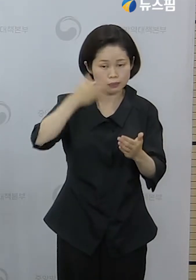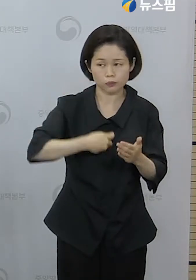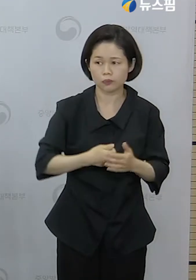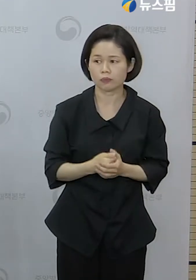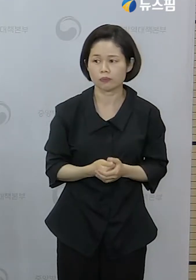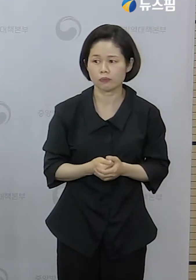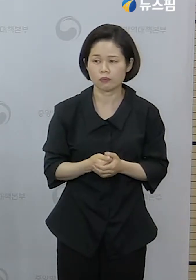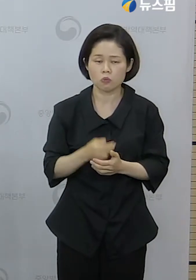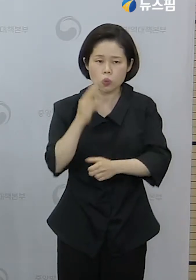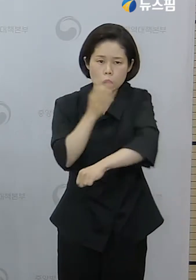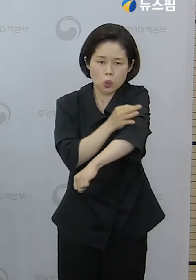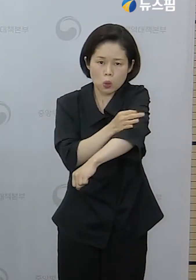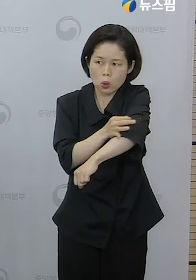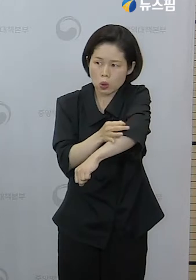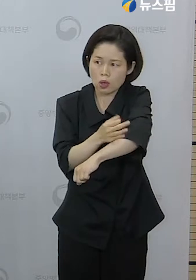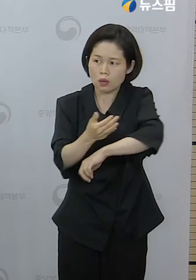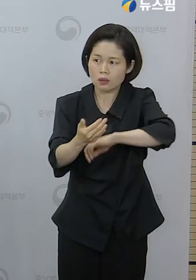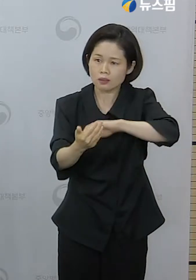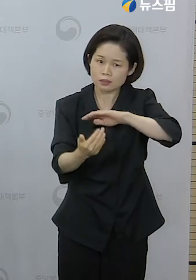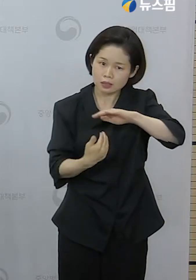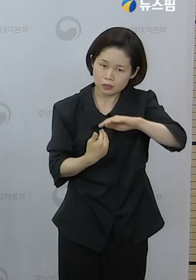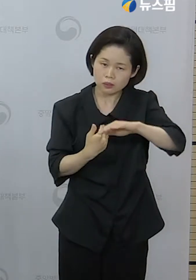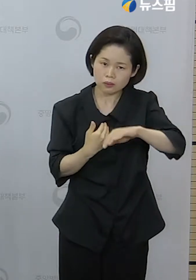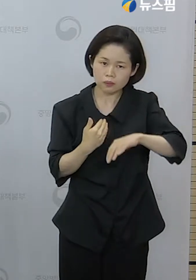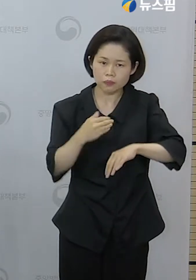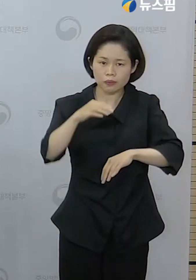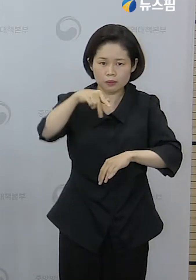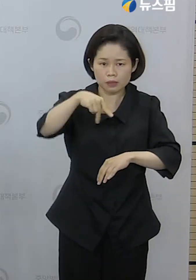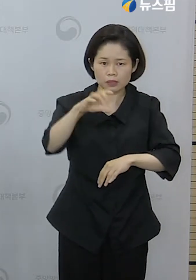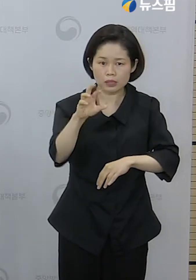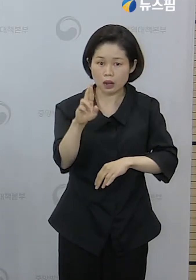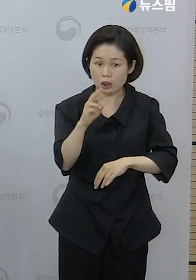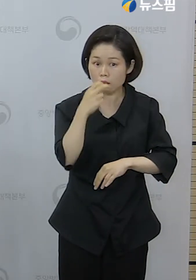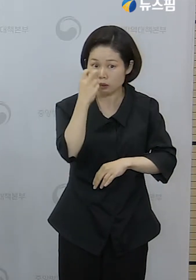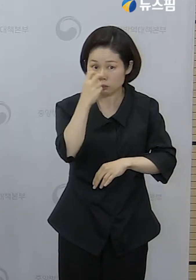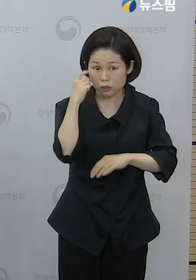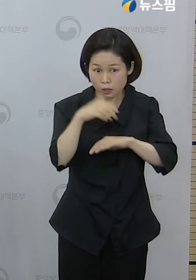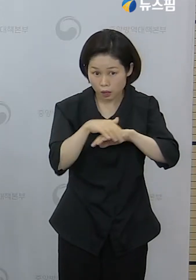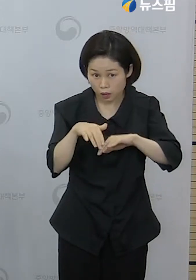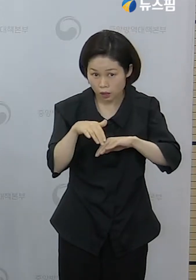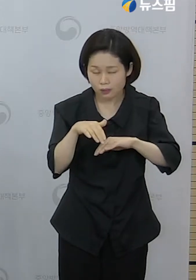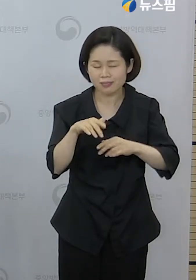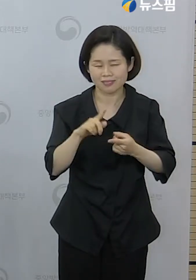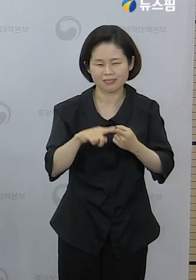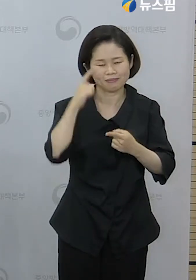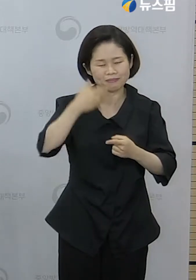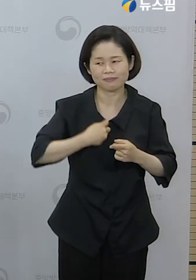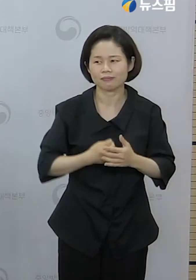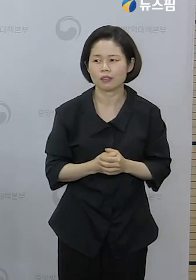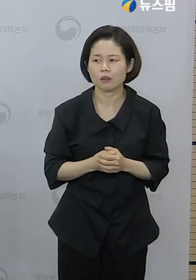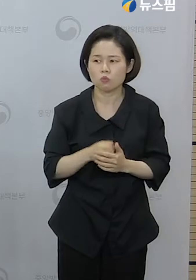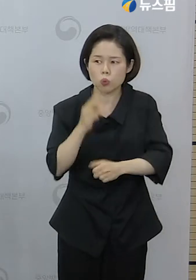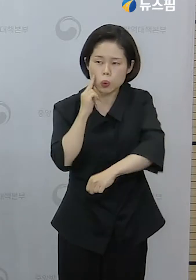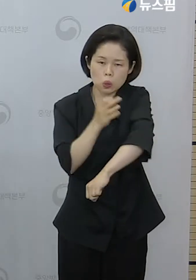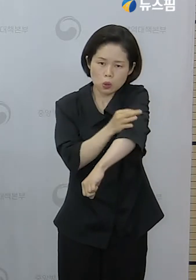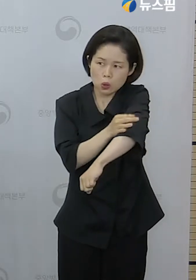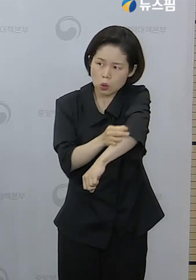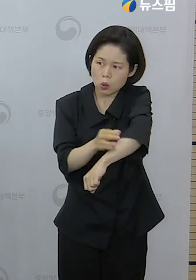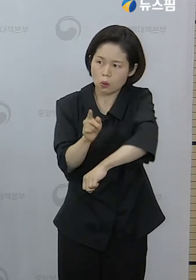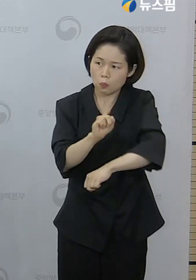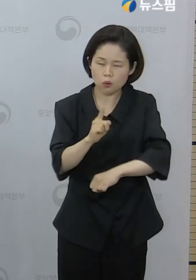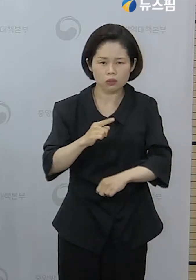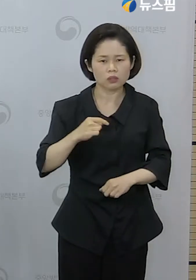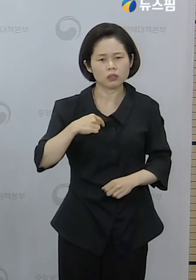원숭이 두창도 사전 PCR 검사를 할 계획이 있는지에 대한 질문을 주셨습니다. 원숭이 두창에 대해서는 사실상 자진